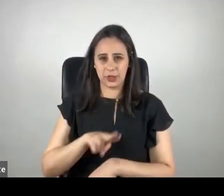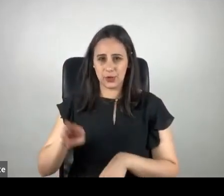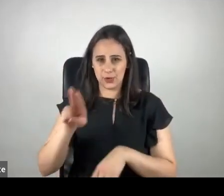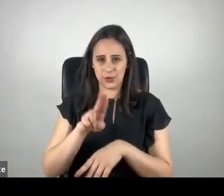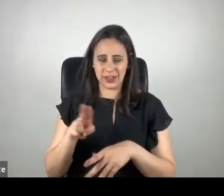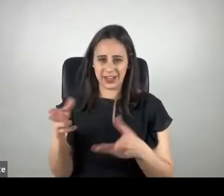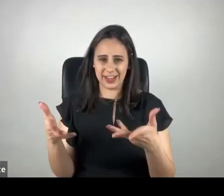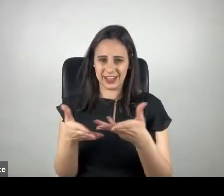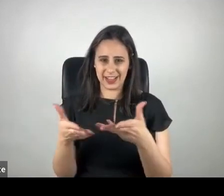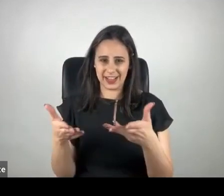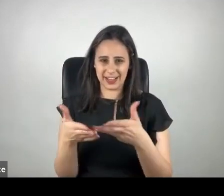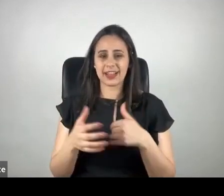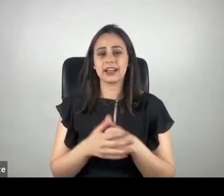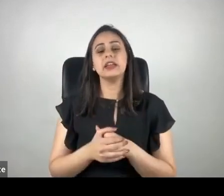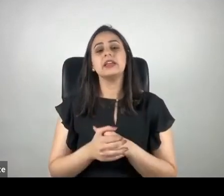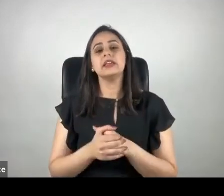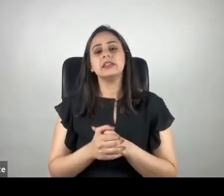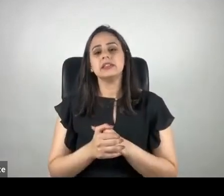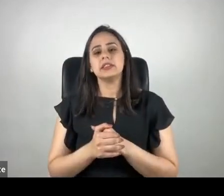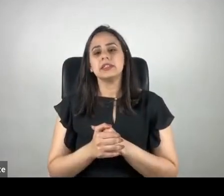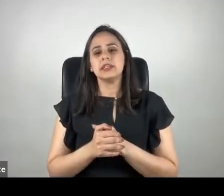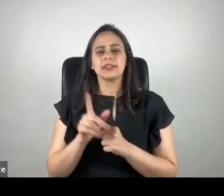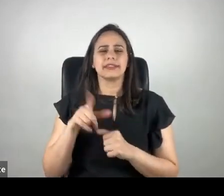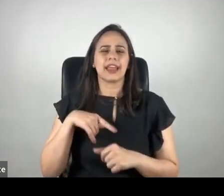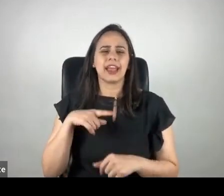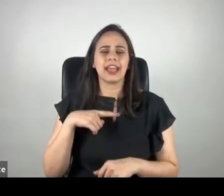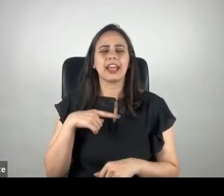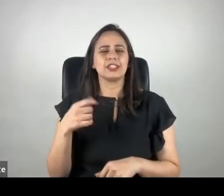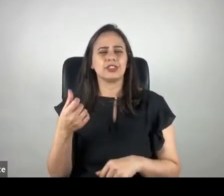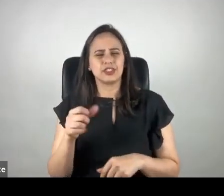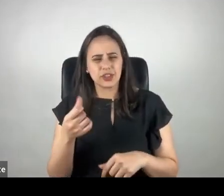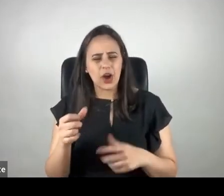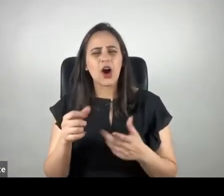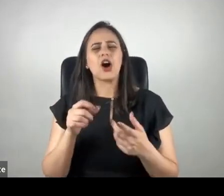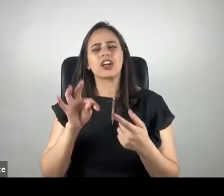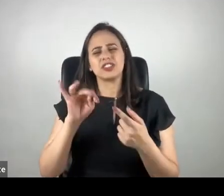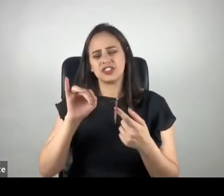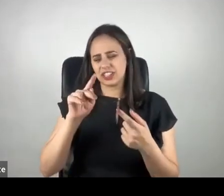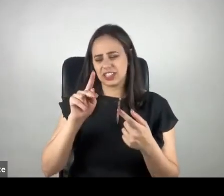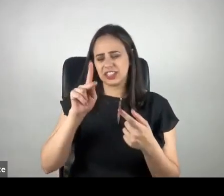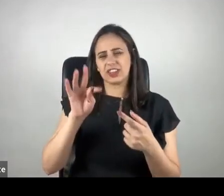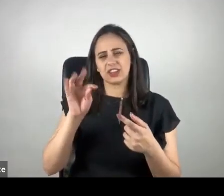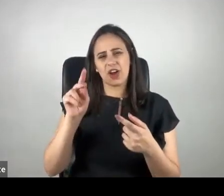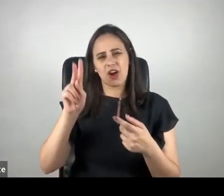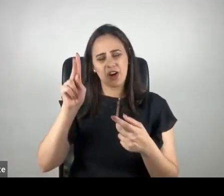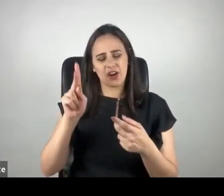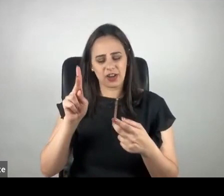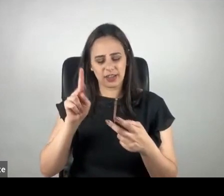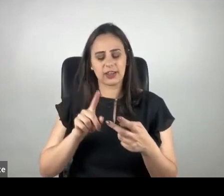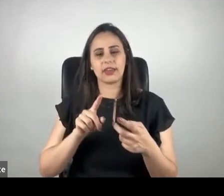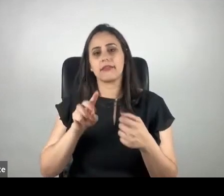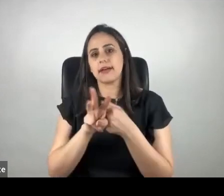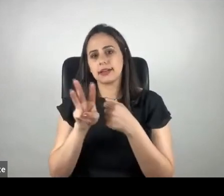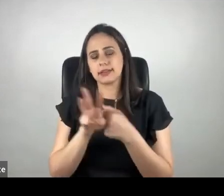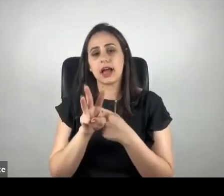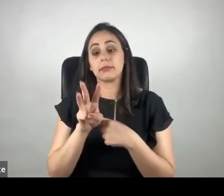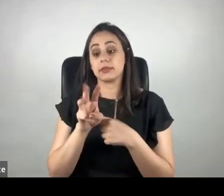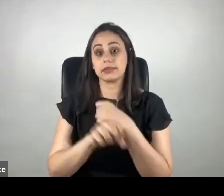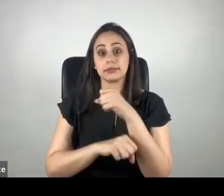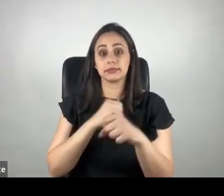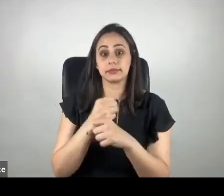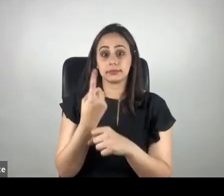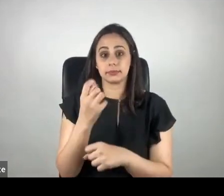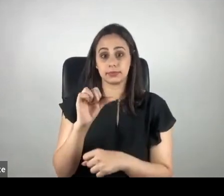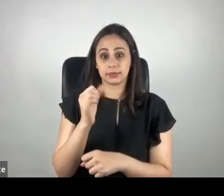mais baixada, agora com o TikTok, está pau a pau, o WhatsApp. O WhatsApp, em 1949,